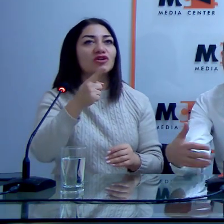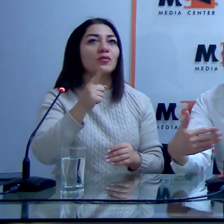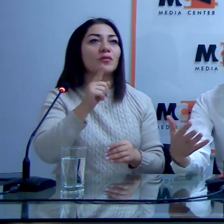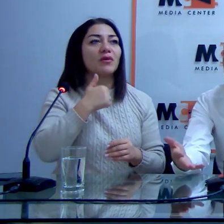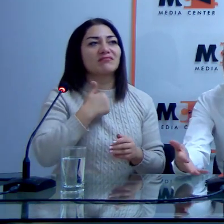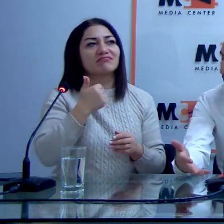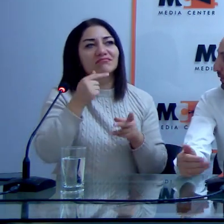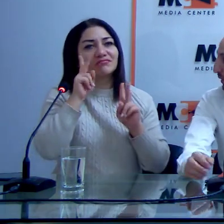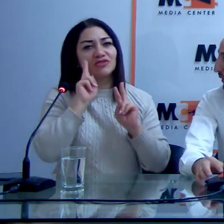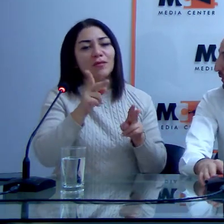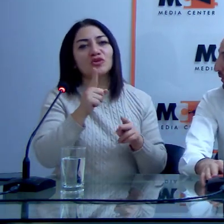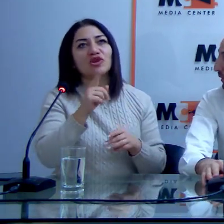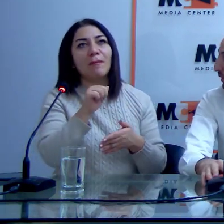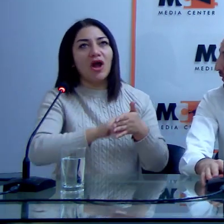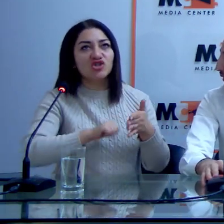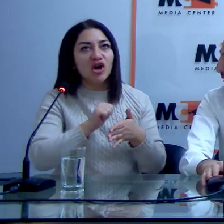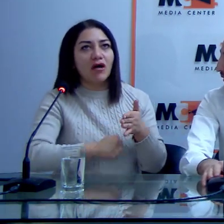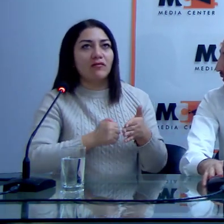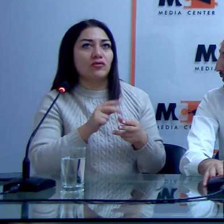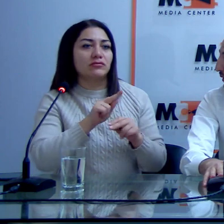բանը փոխը մենեն։